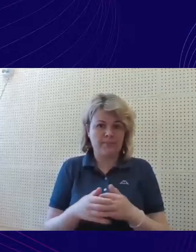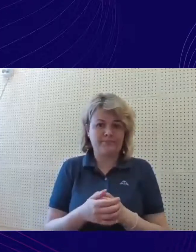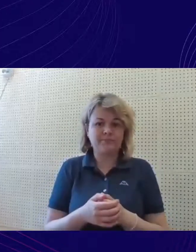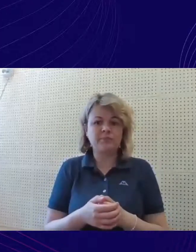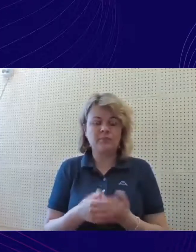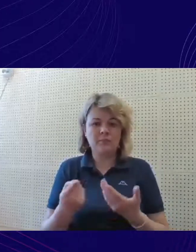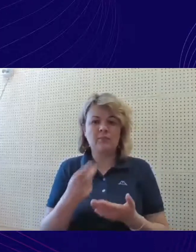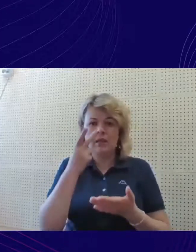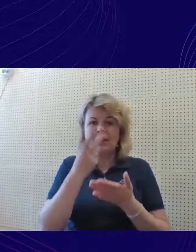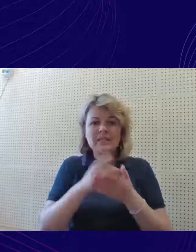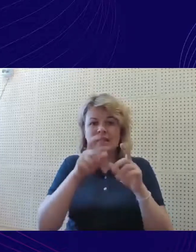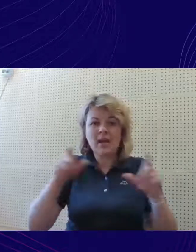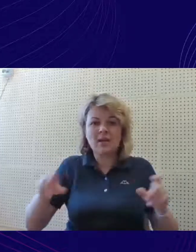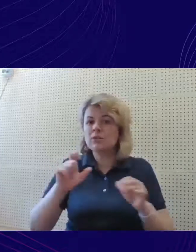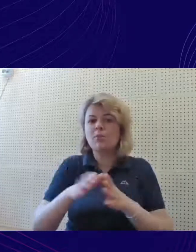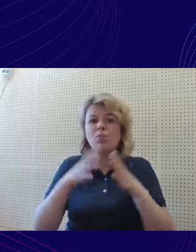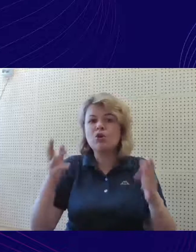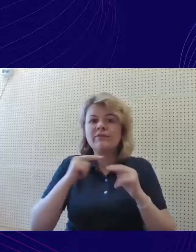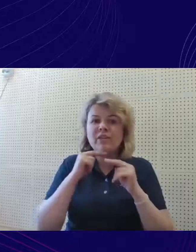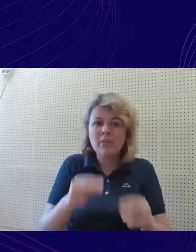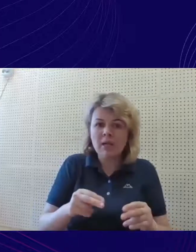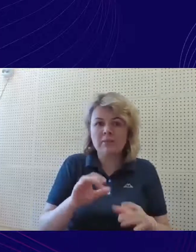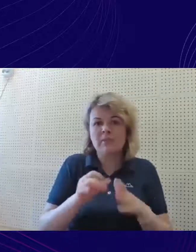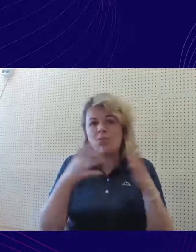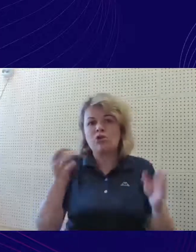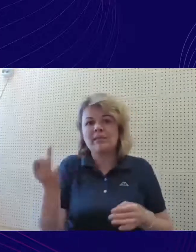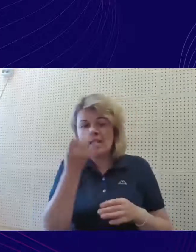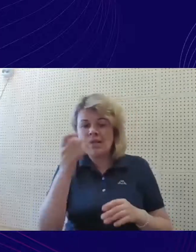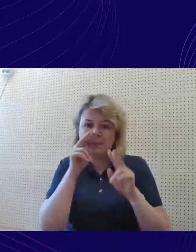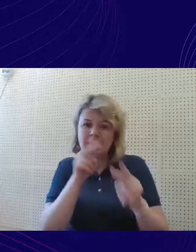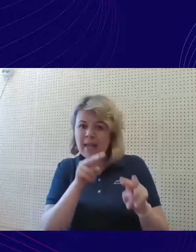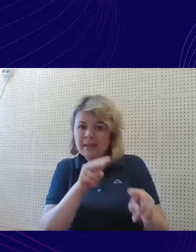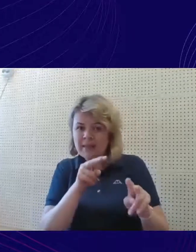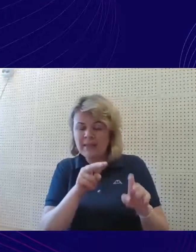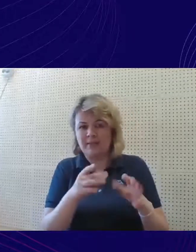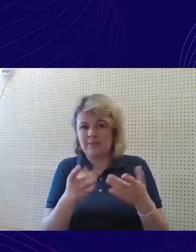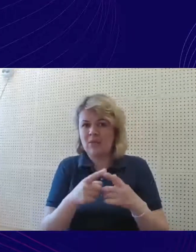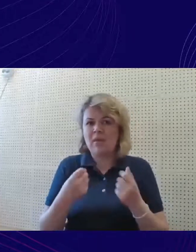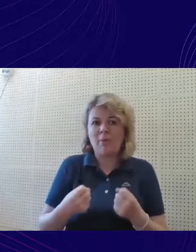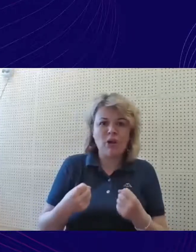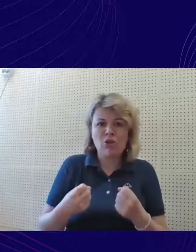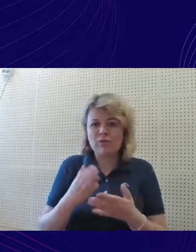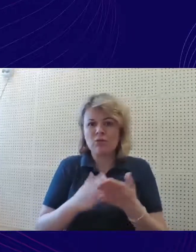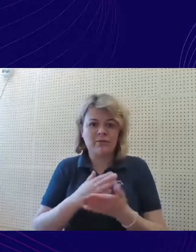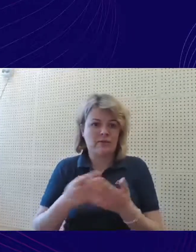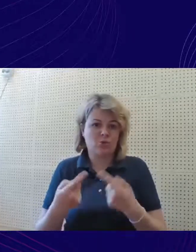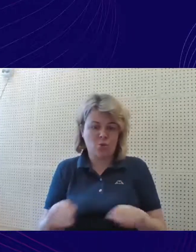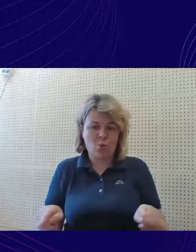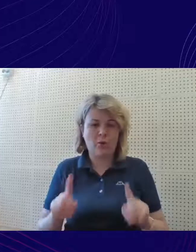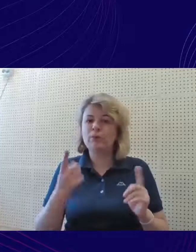с большим вниманием, интересом следит, и напряжение совершенно другое, потому что он знает, вот сейчас